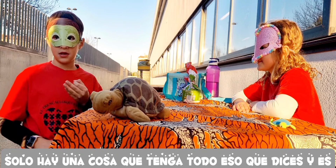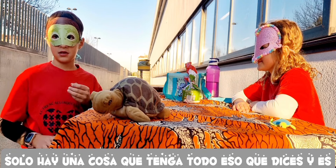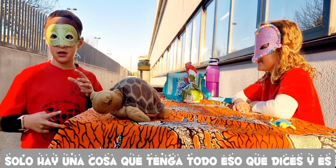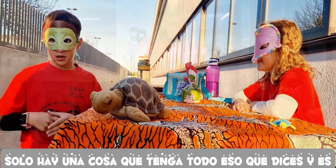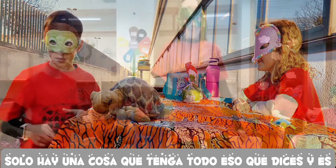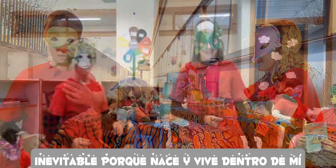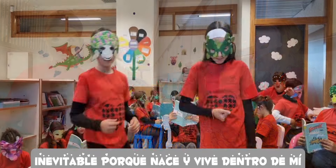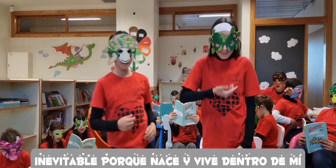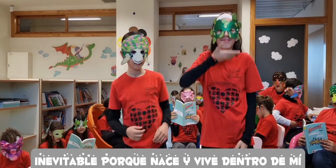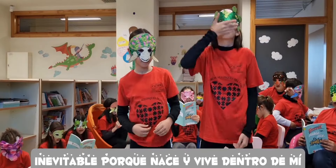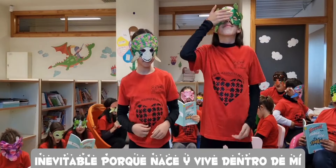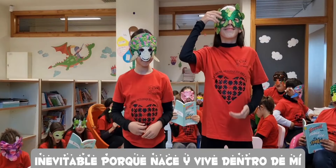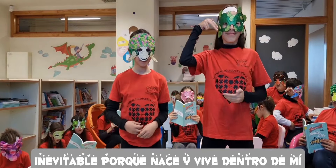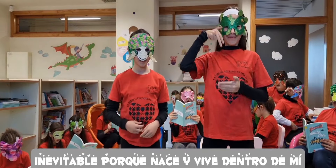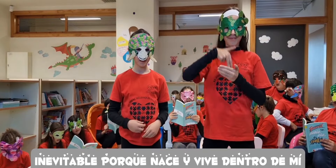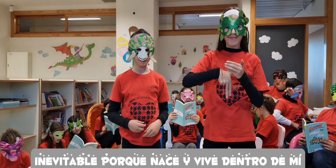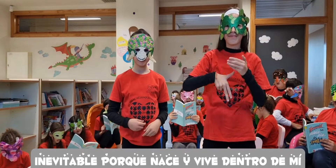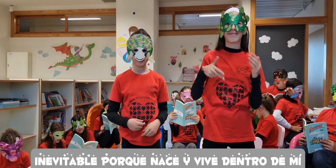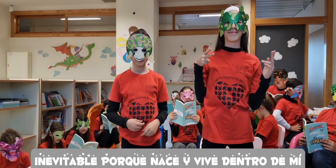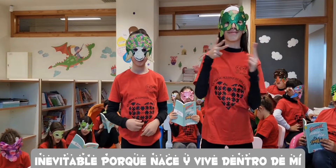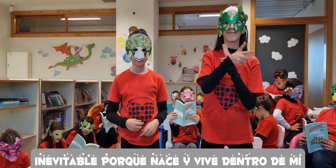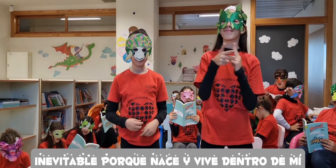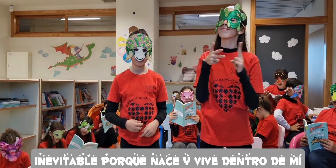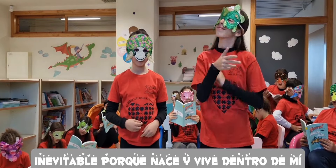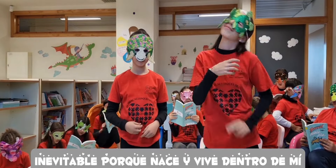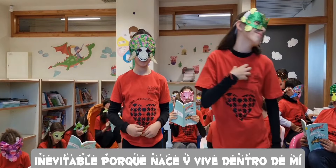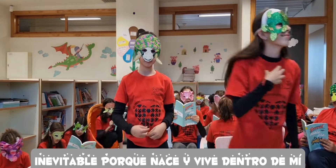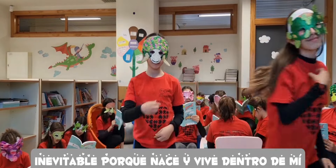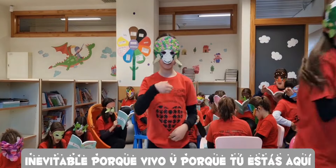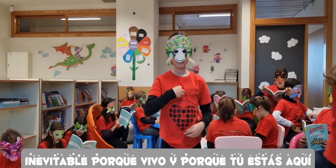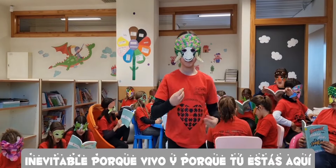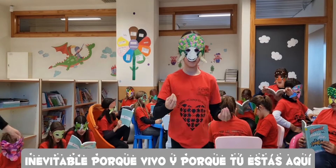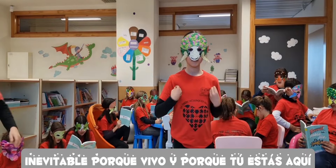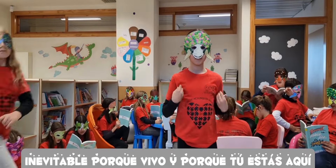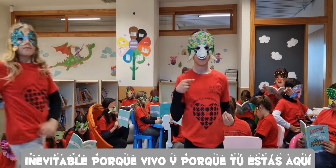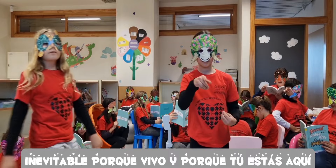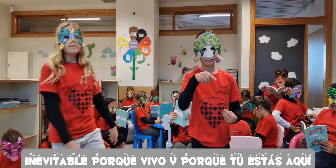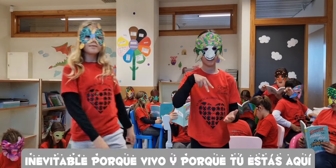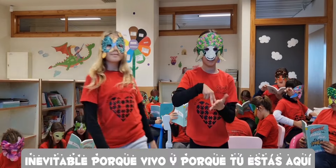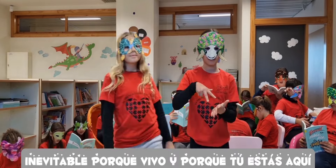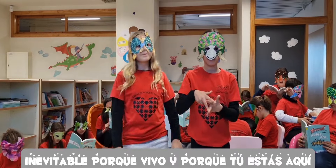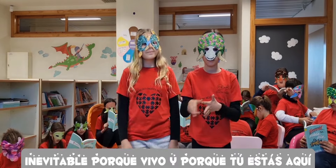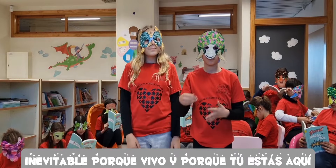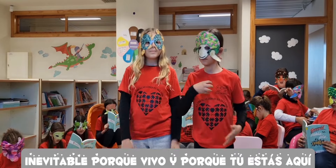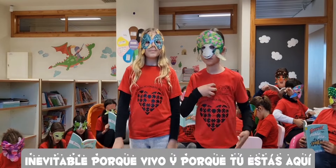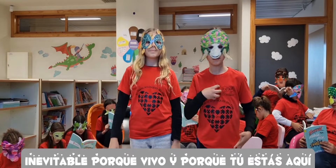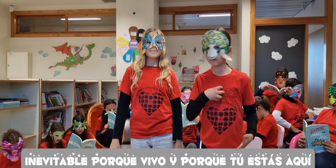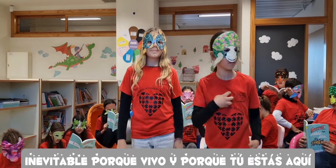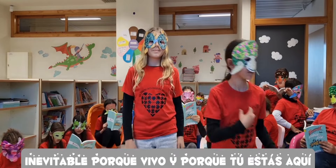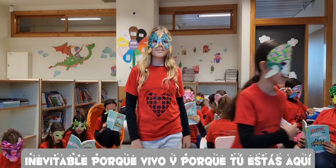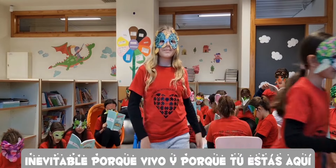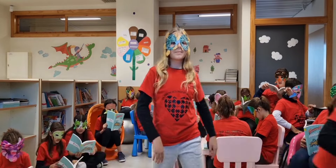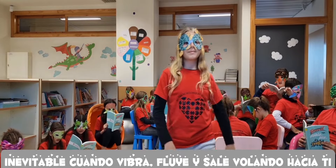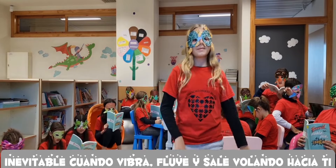y es... Inevitable porque nadie vive dentro de mí. Inevitable porque vive porque tú estás aquí.